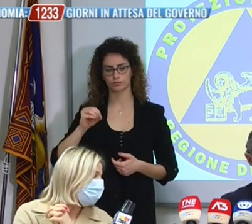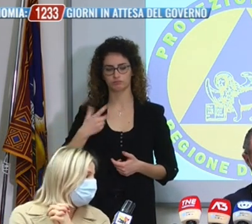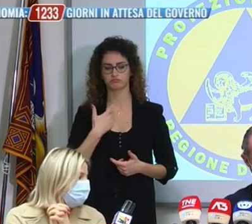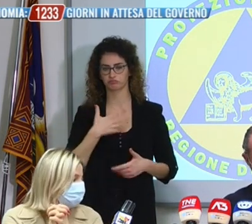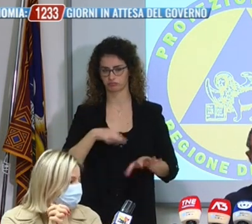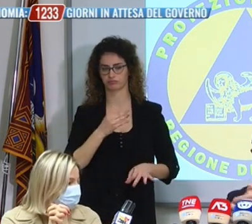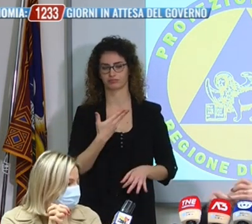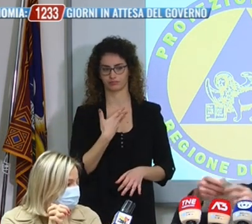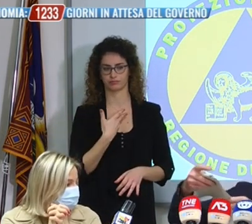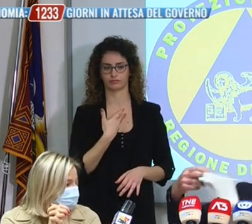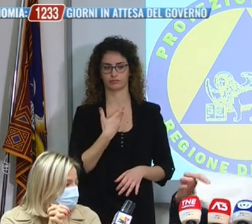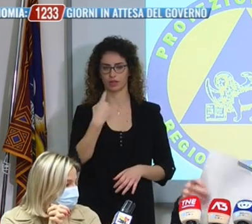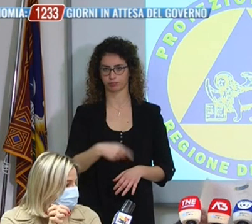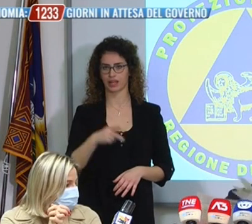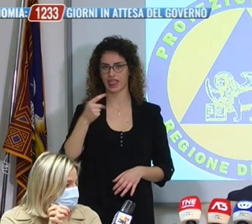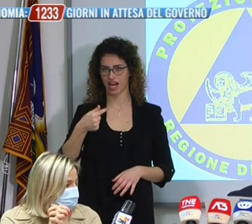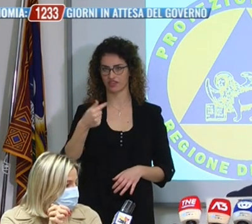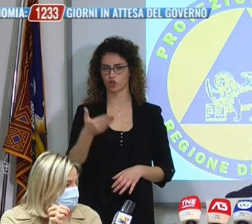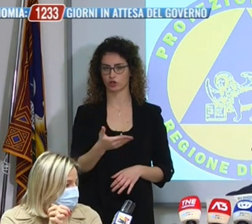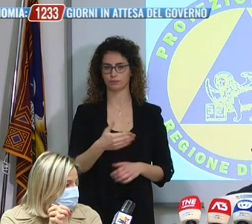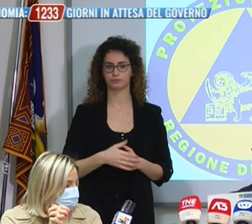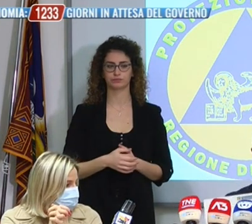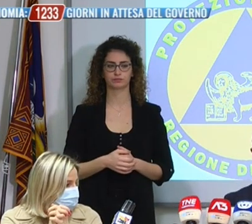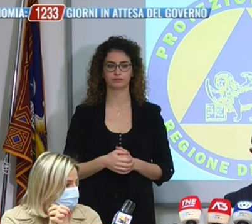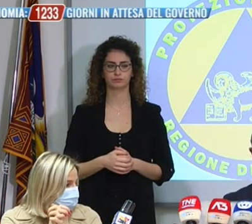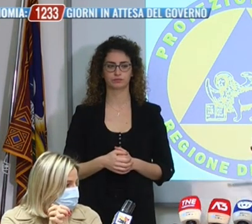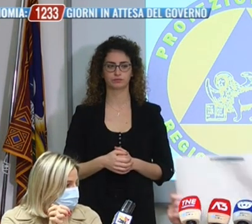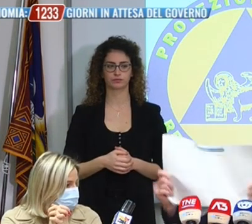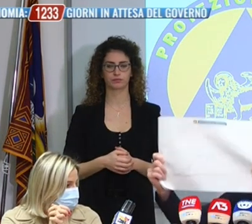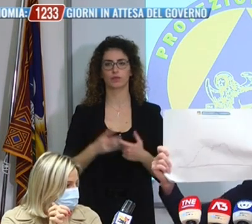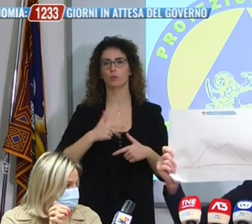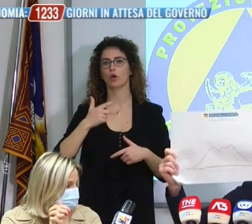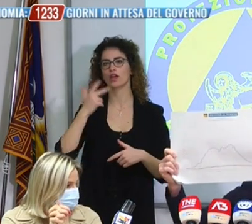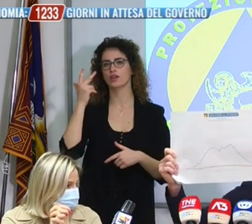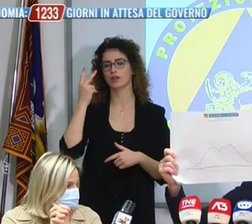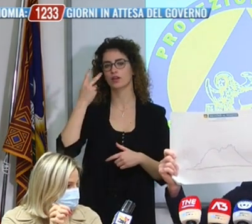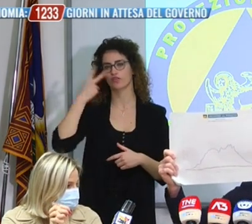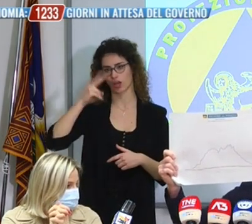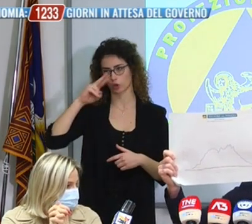eccola, eccola qui, questa è Treviso. E Verona,